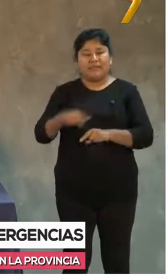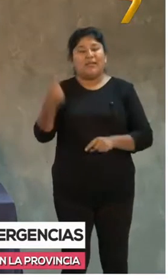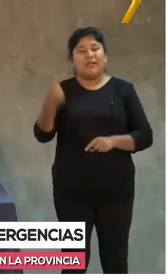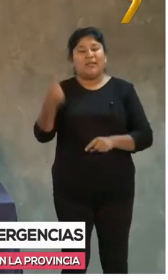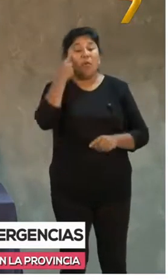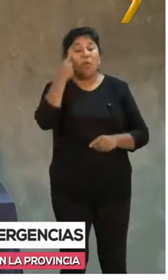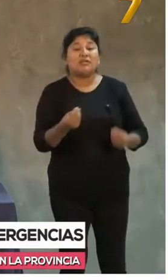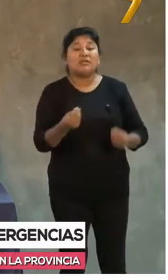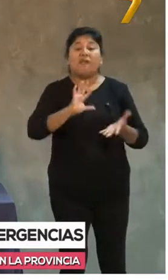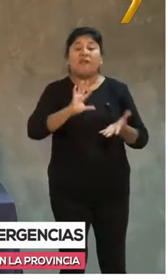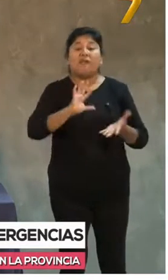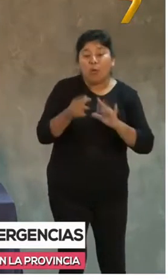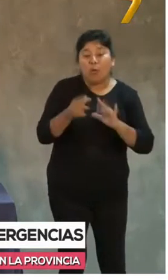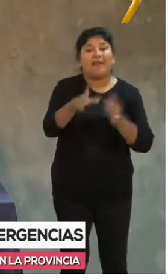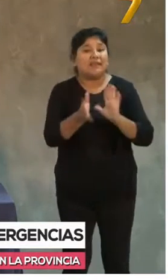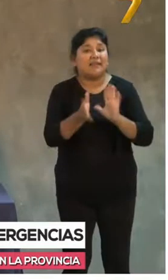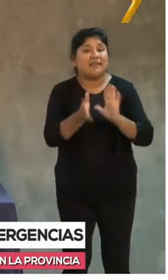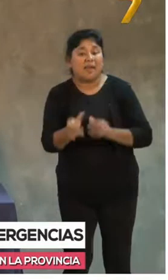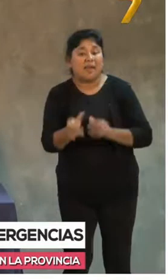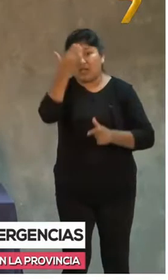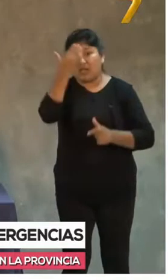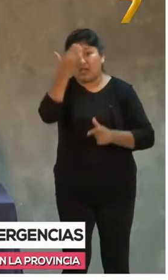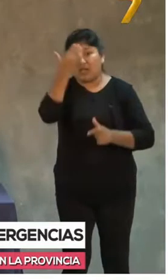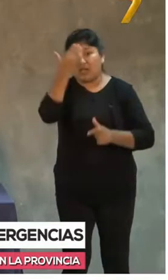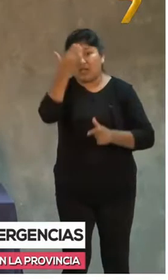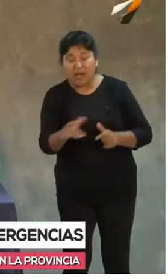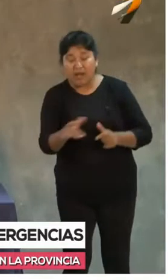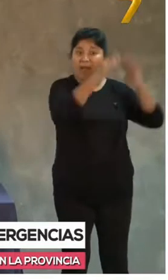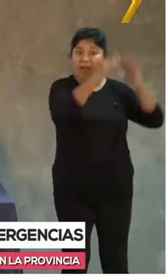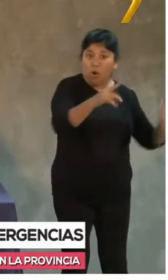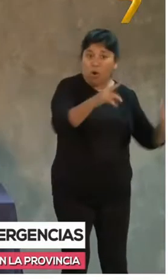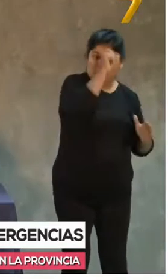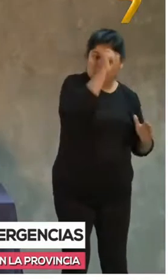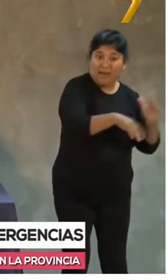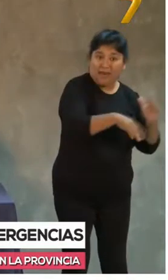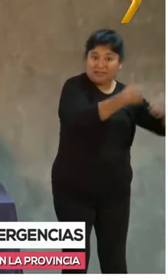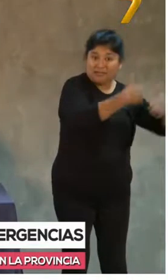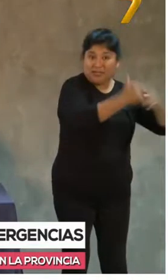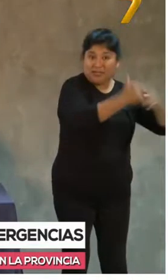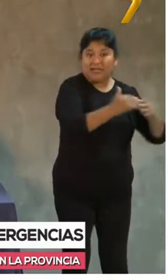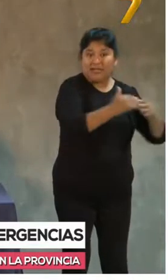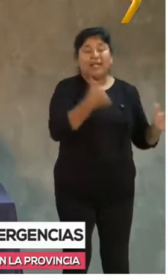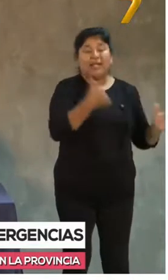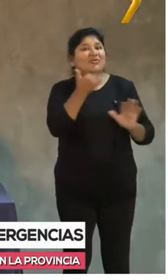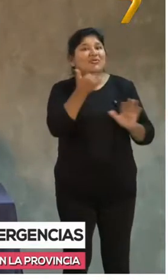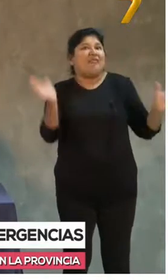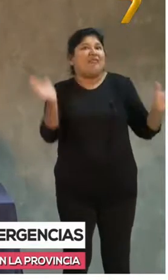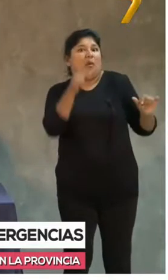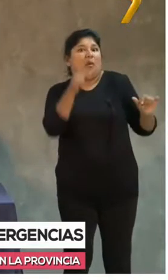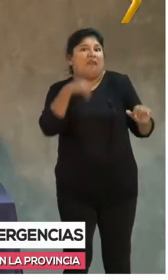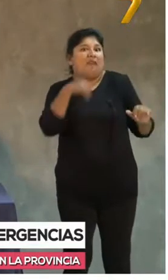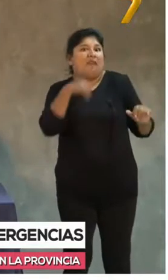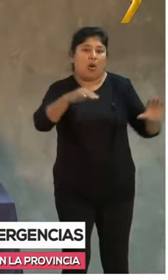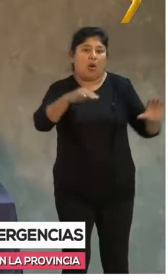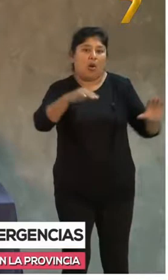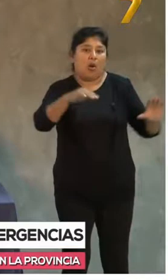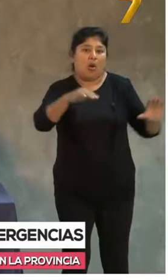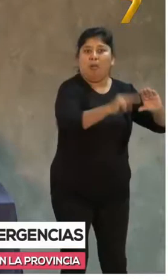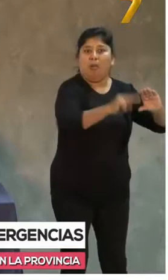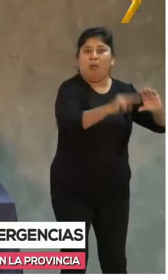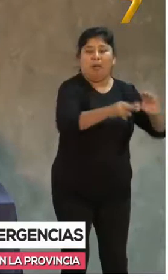atención de los pacientes y de lo que tiene que ver con la preparación del hospital de campaña, no porque lo vayamos a usar hoy, no es para que lo utilicemos